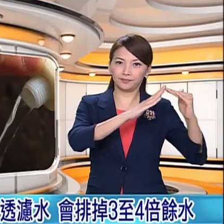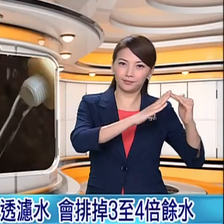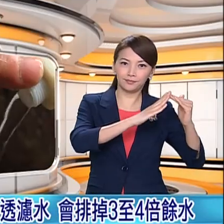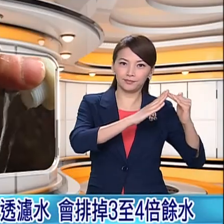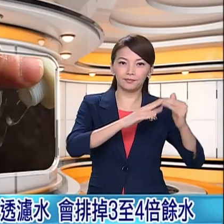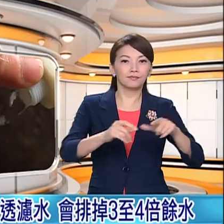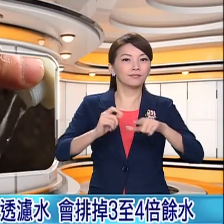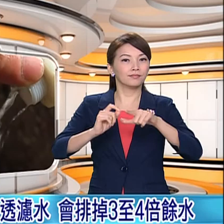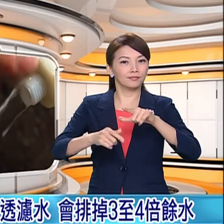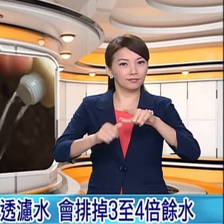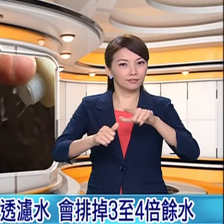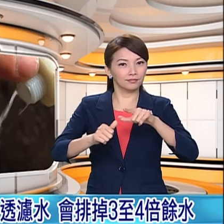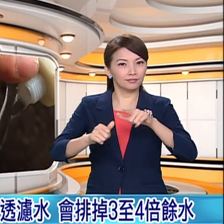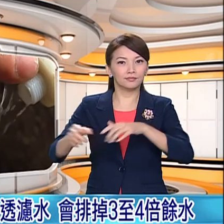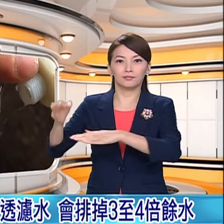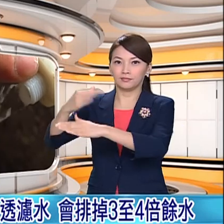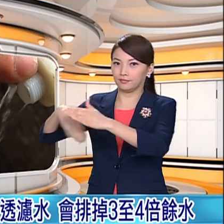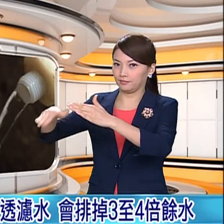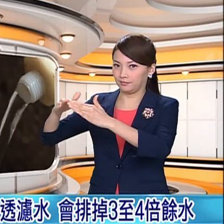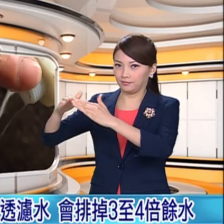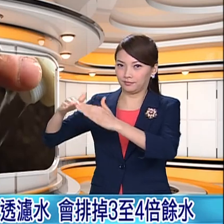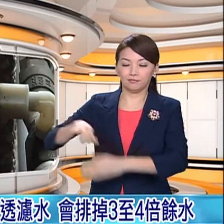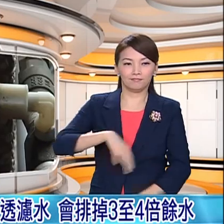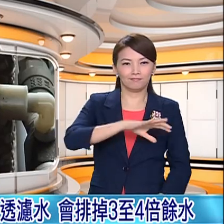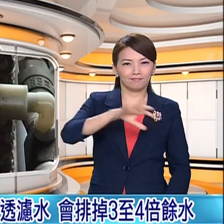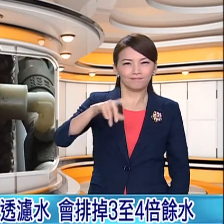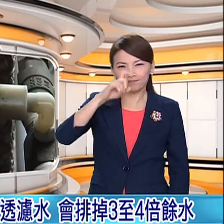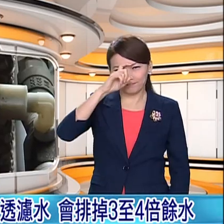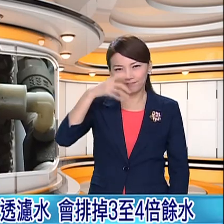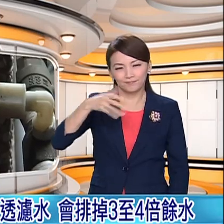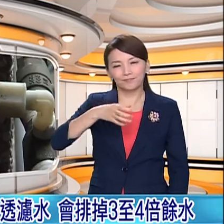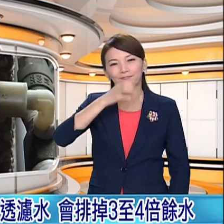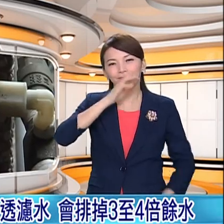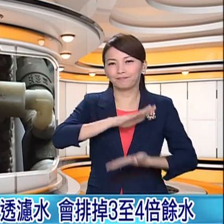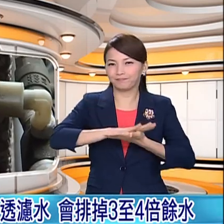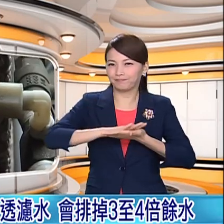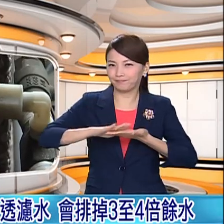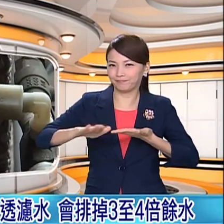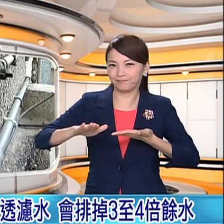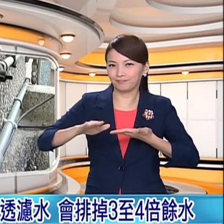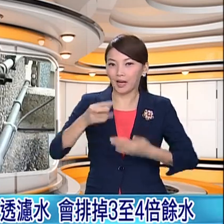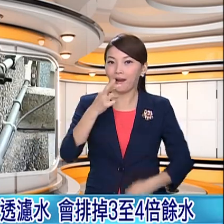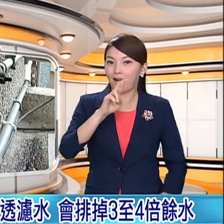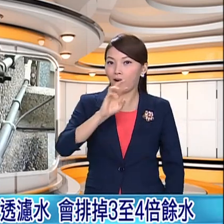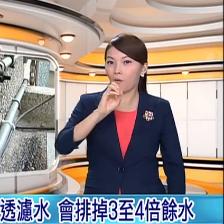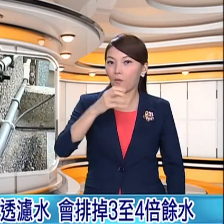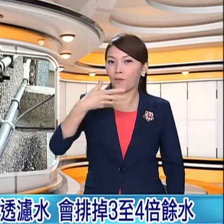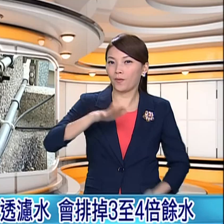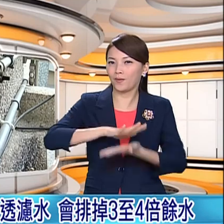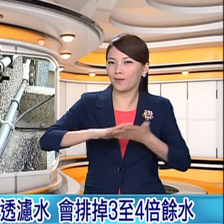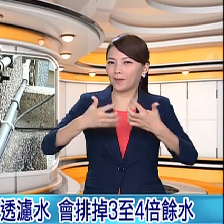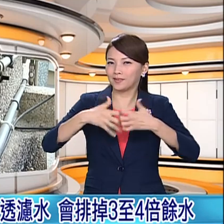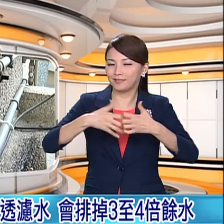家庭、公司行号还有学校，为了要喝干净的水，都会装 RO 净水